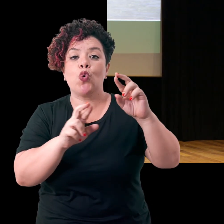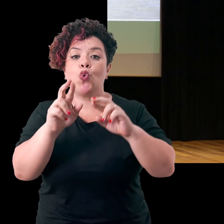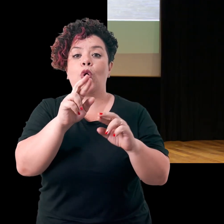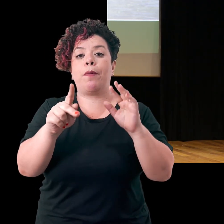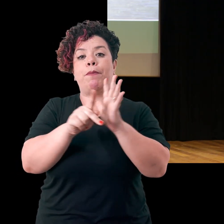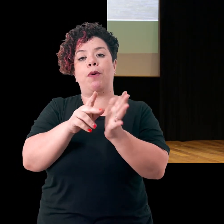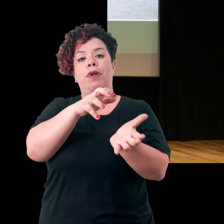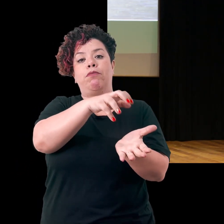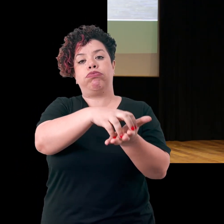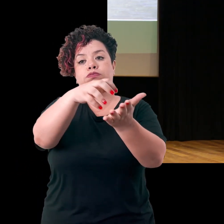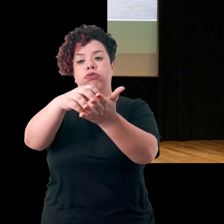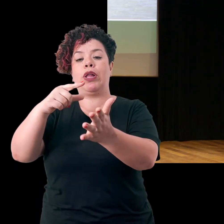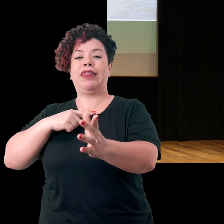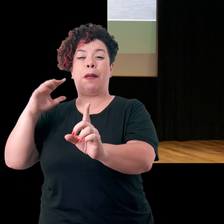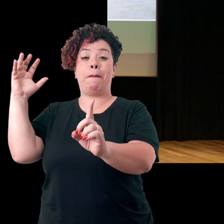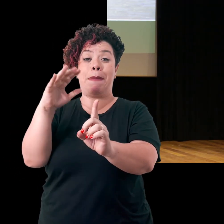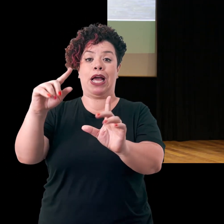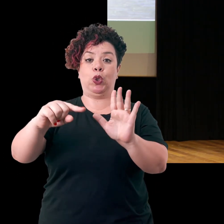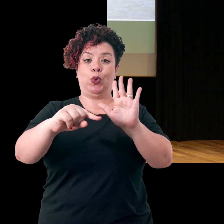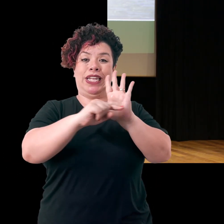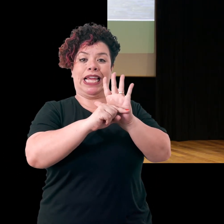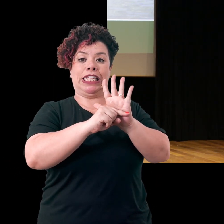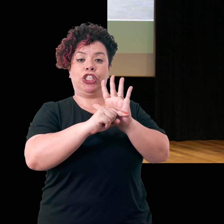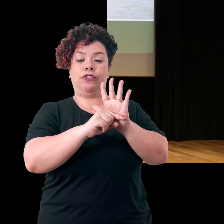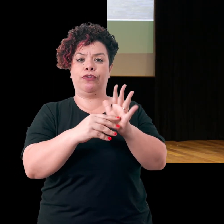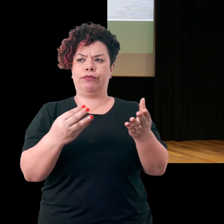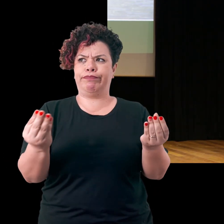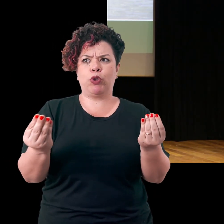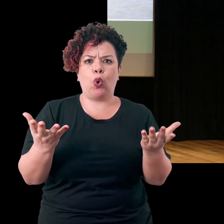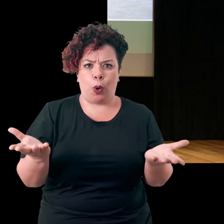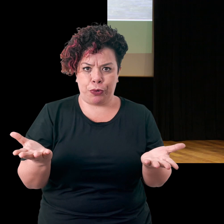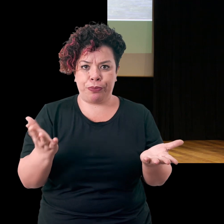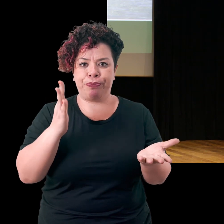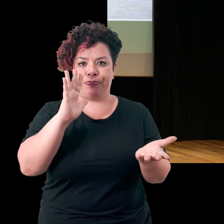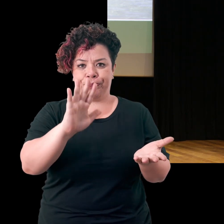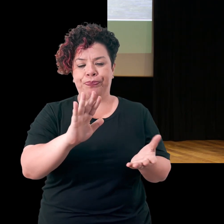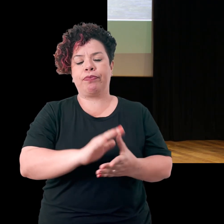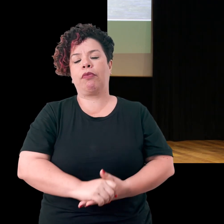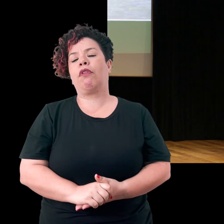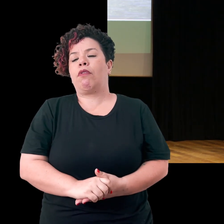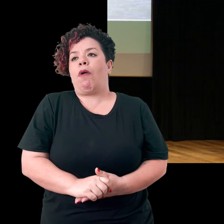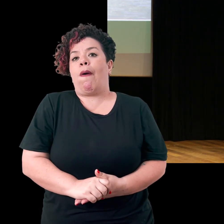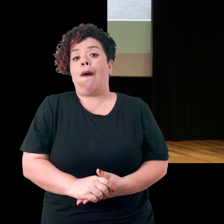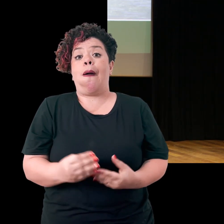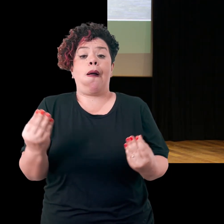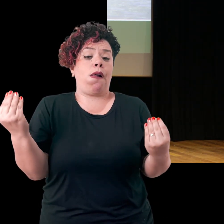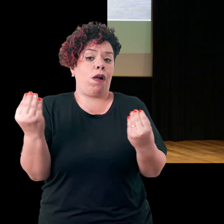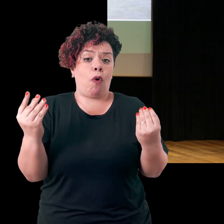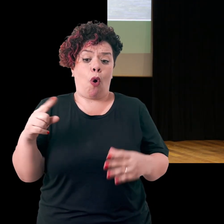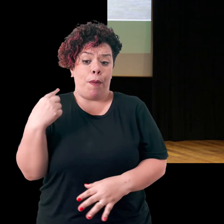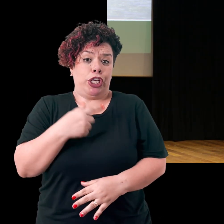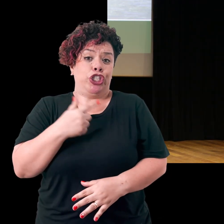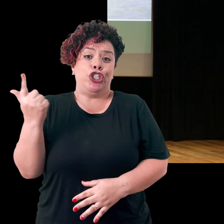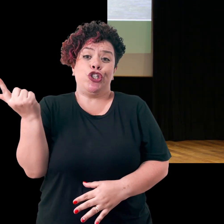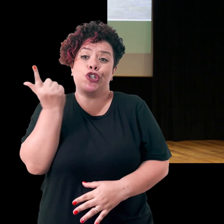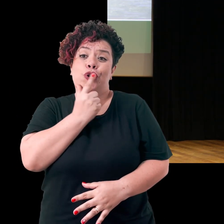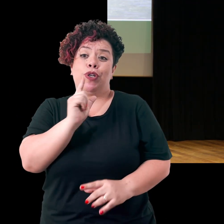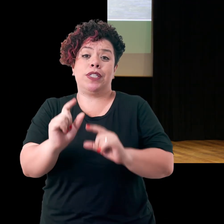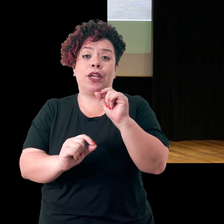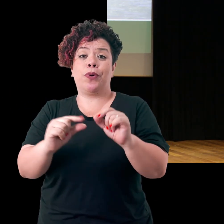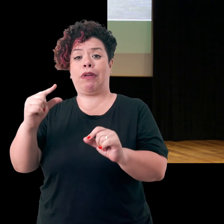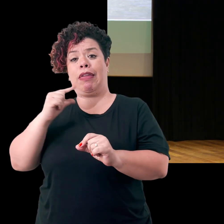com potencial impacto negativo. Como a gente faz isso? Como a gente cria